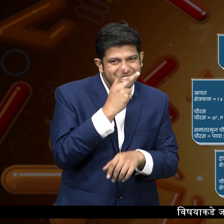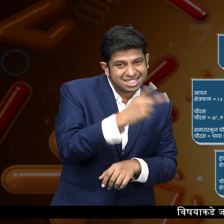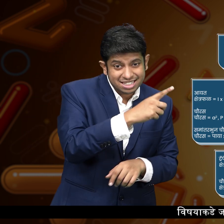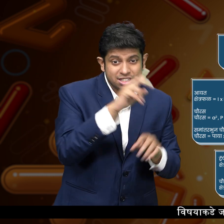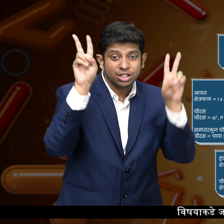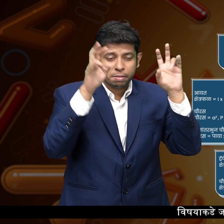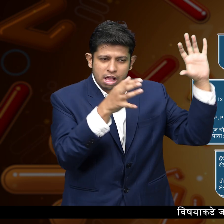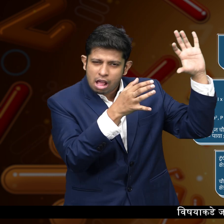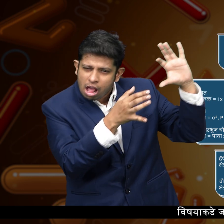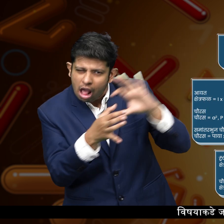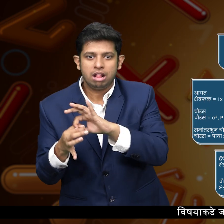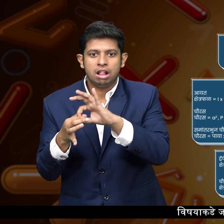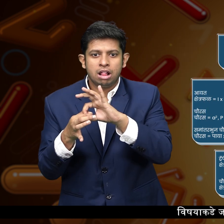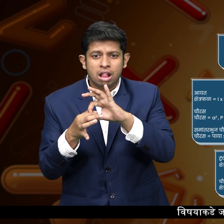विषयाकडे जाण्यापूर्वी क्षेत्रफळ,